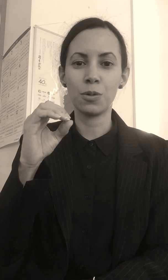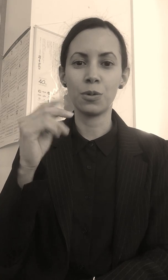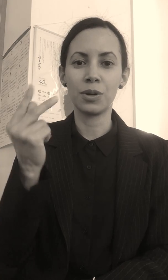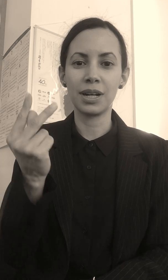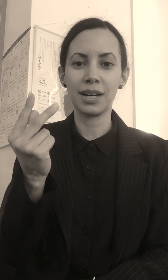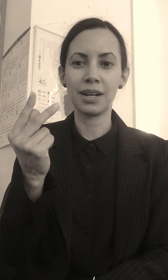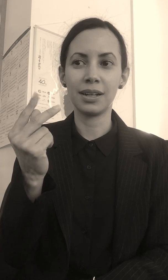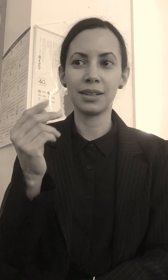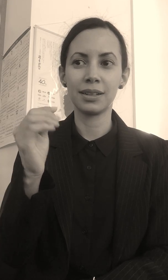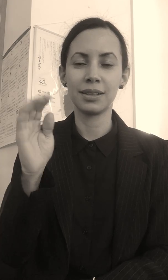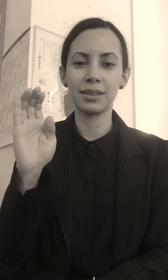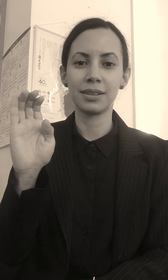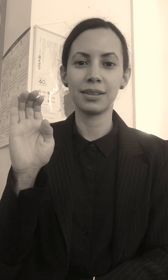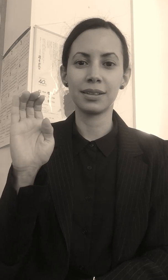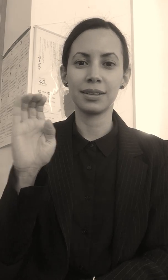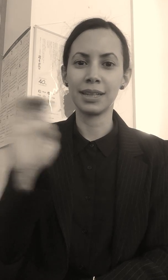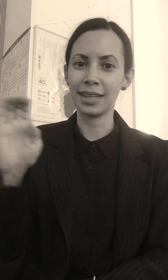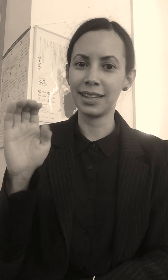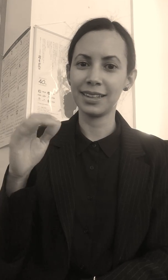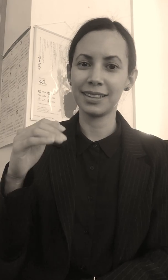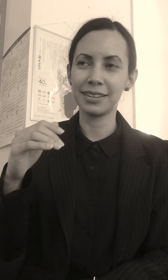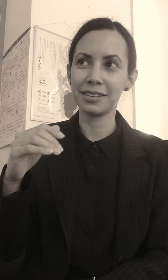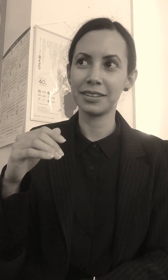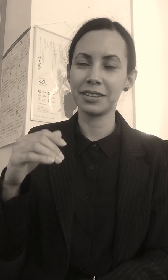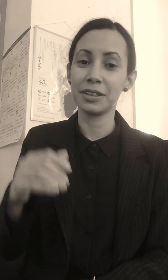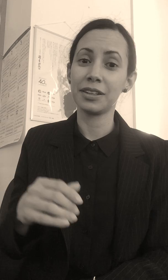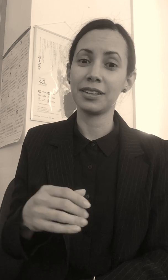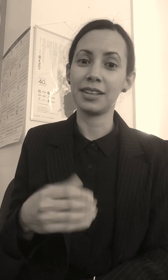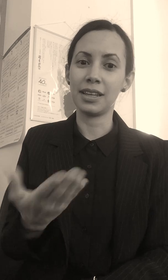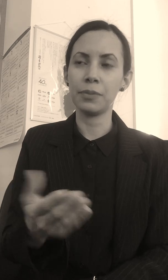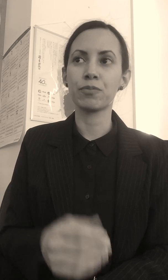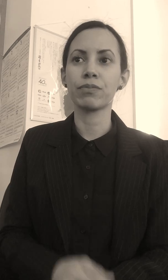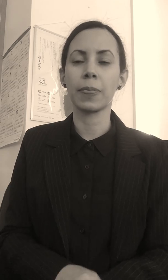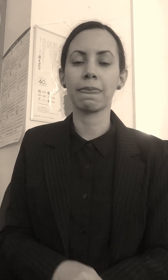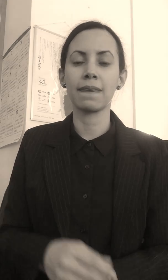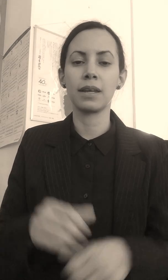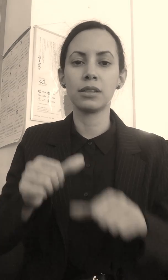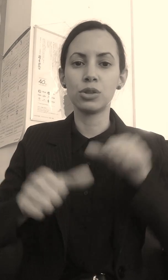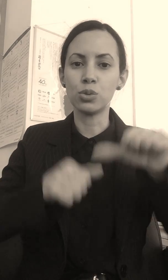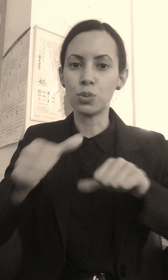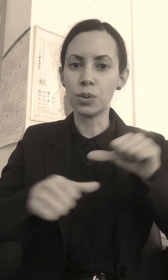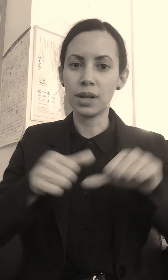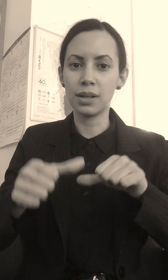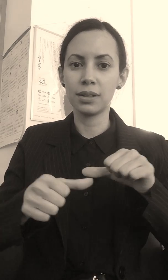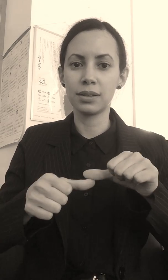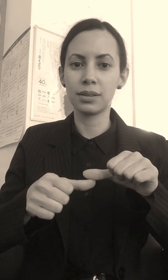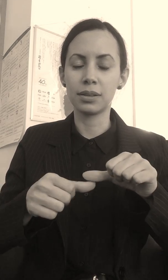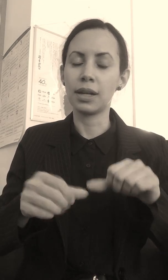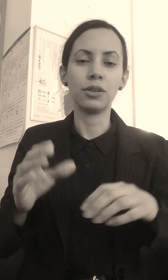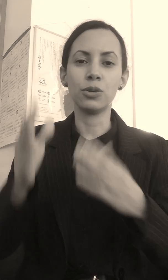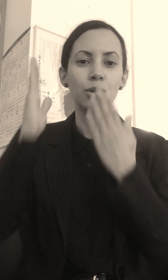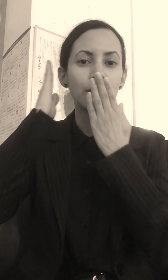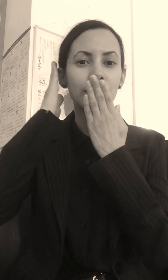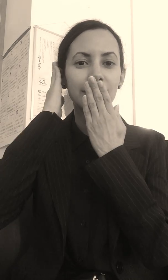おかげで昭和、 How are you fucking